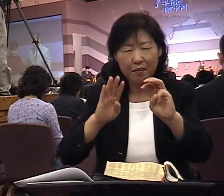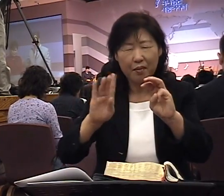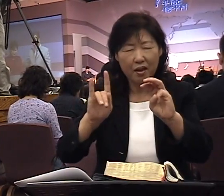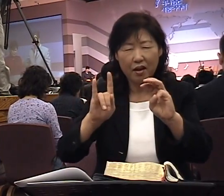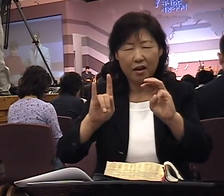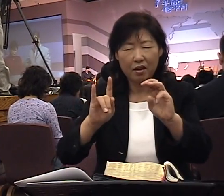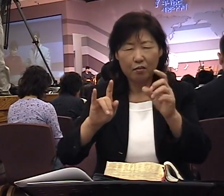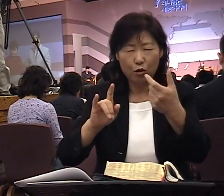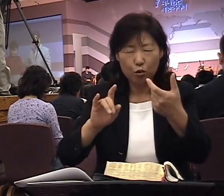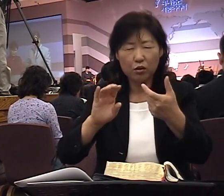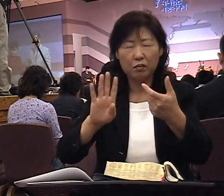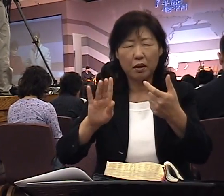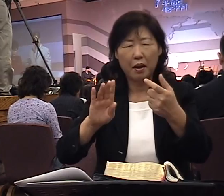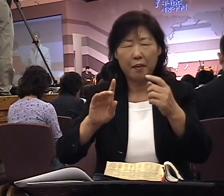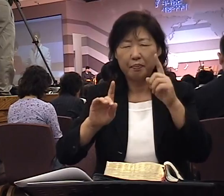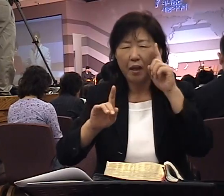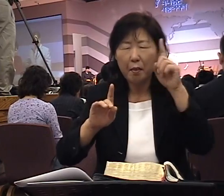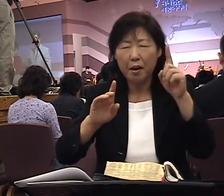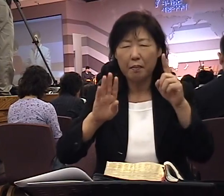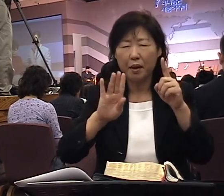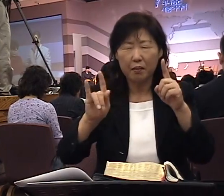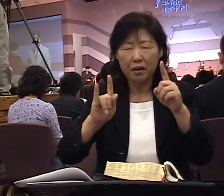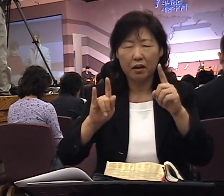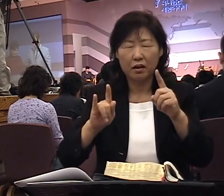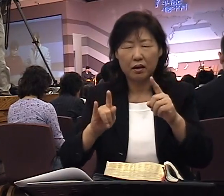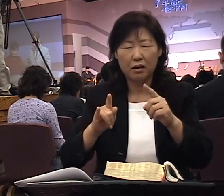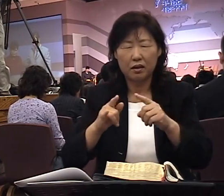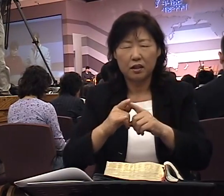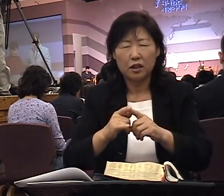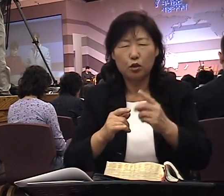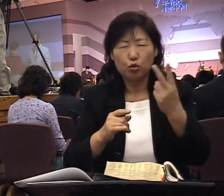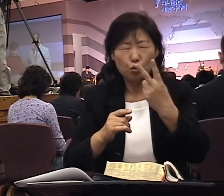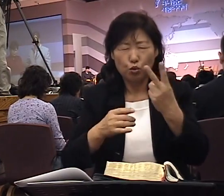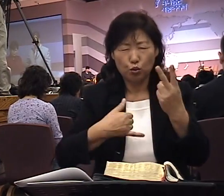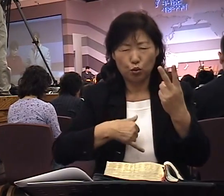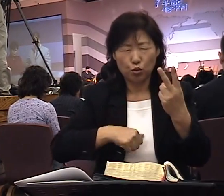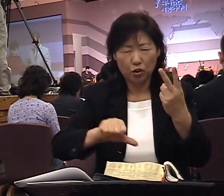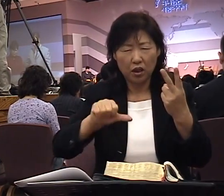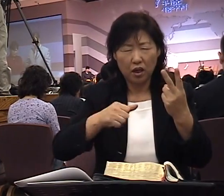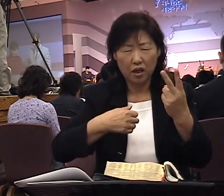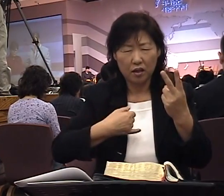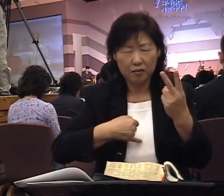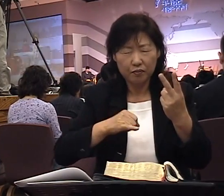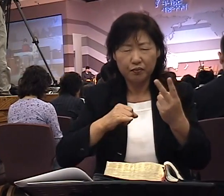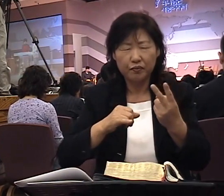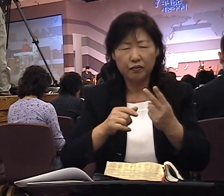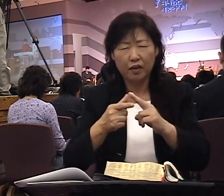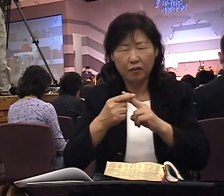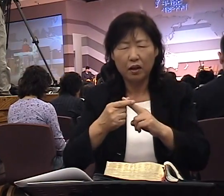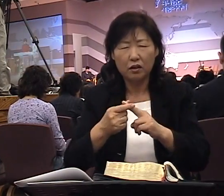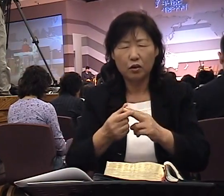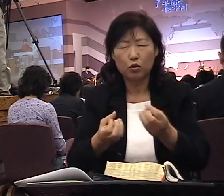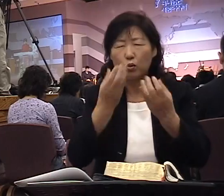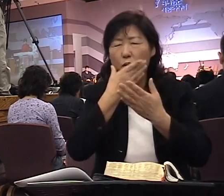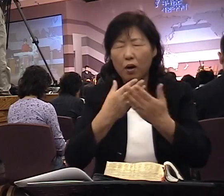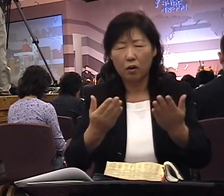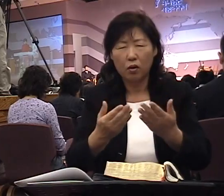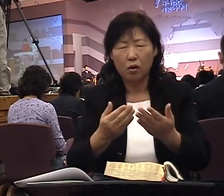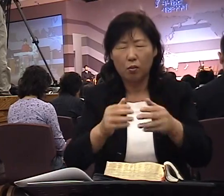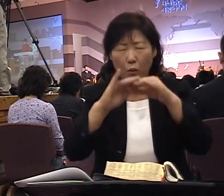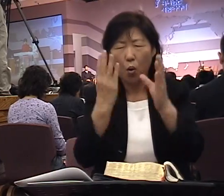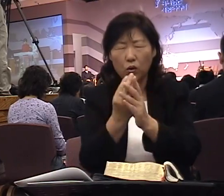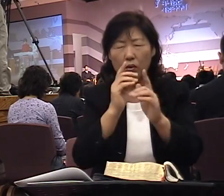주시옵소서. 전도사님과 두 자녀 주님의 이름으로 축복하며 이 모든 말씀 우리 주 예수님의